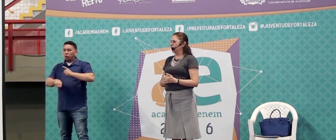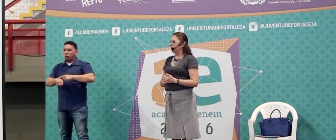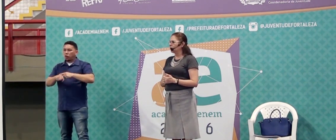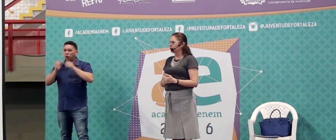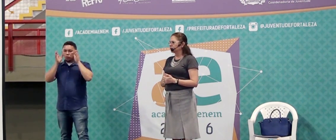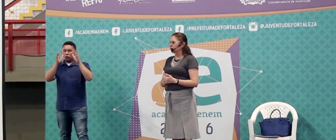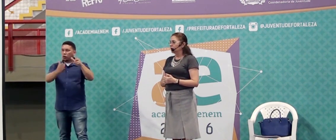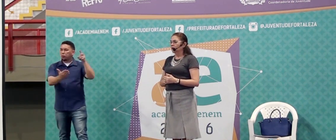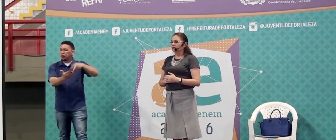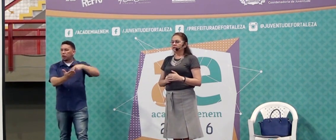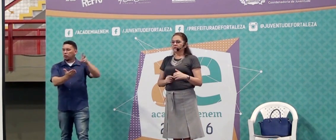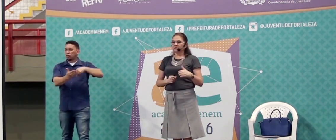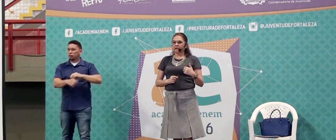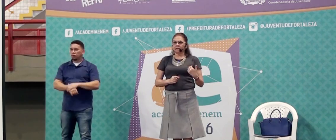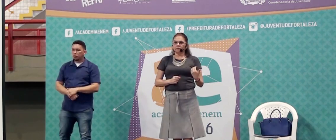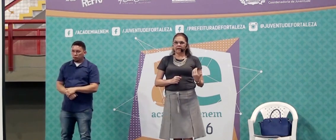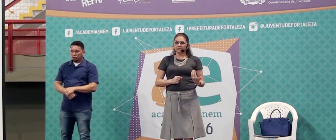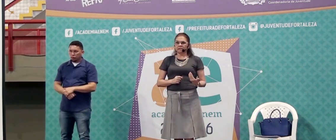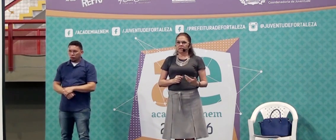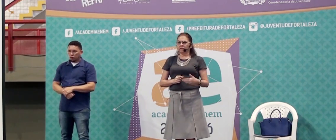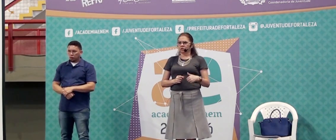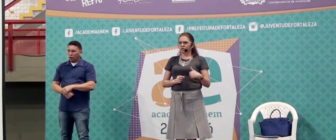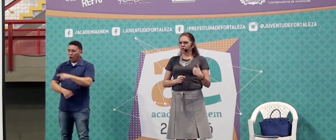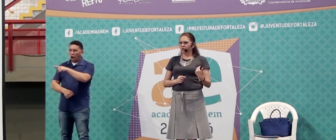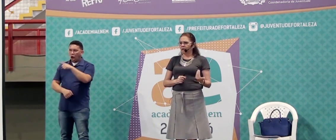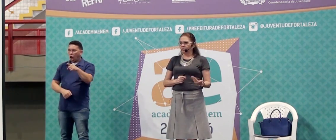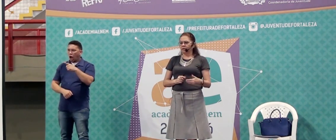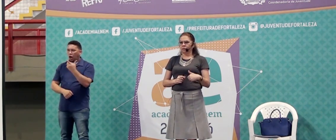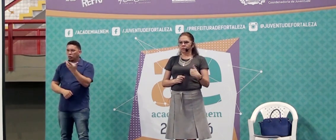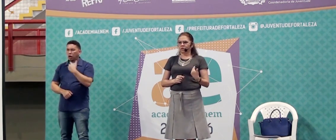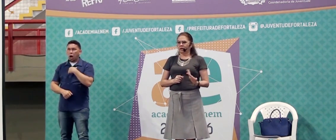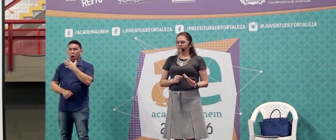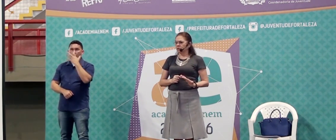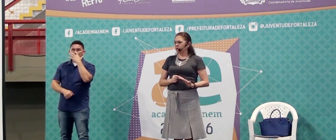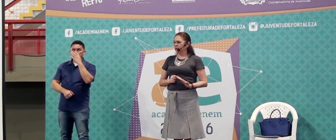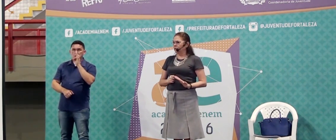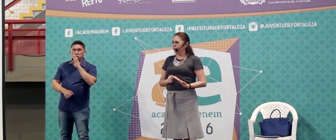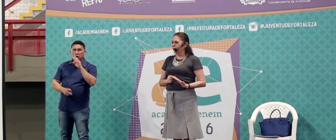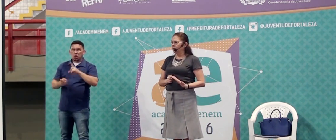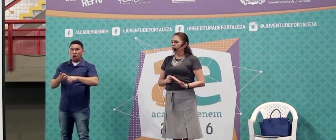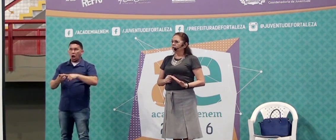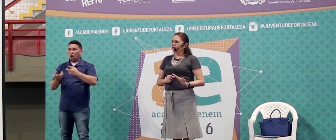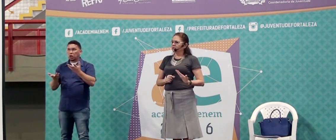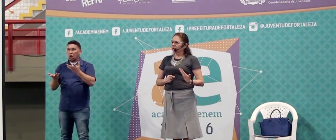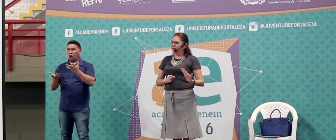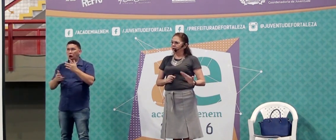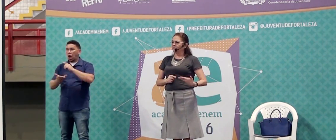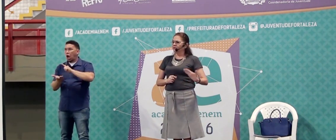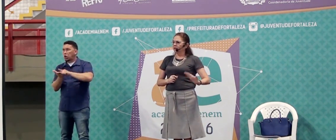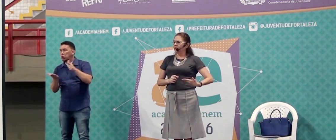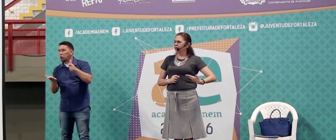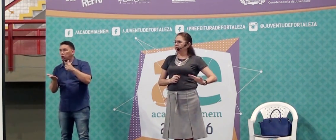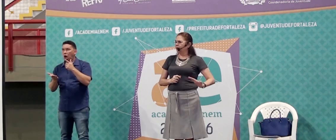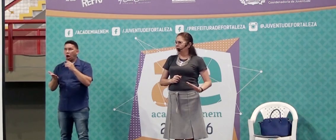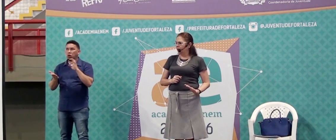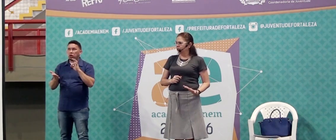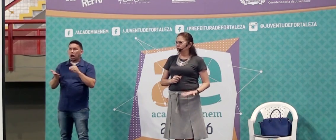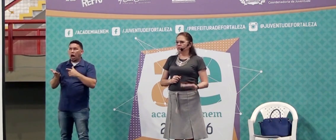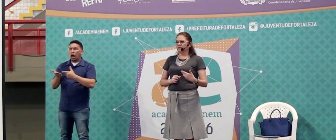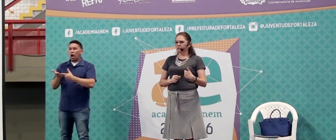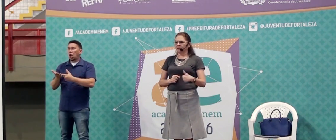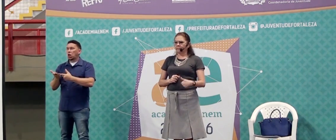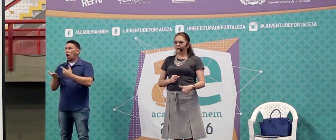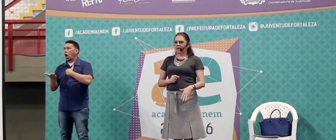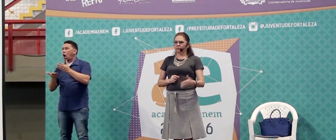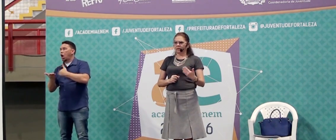ler qualquer coisa. Se você não é assinante de jornal nenhum, de revista nenhuma, você deve ler na internet,